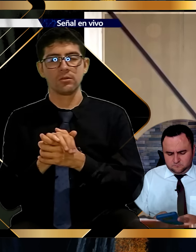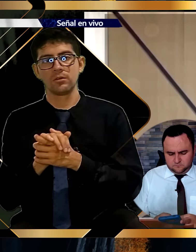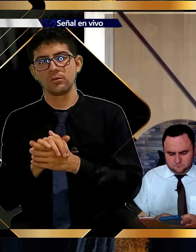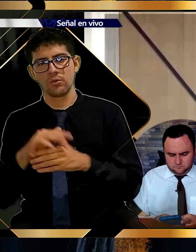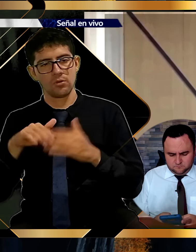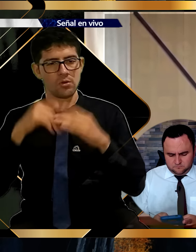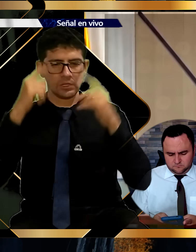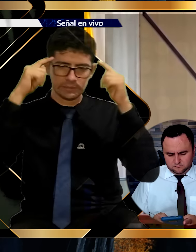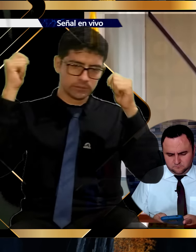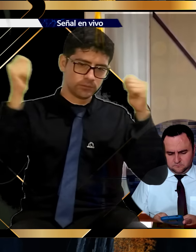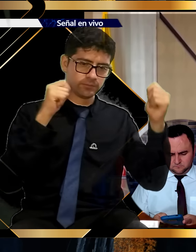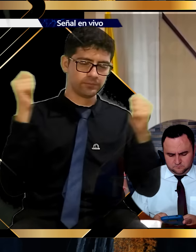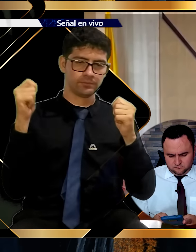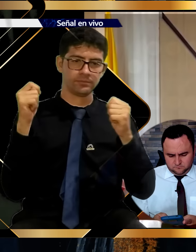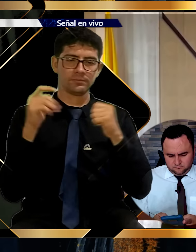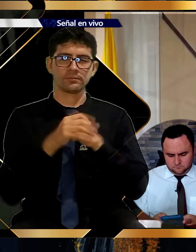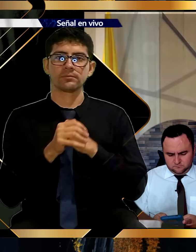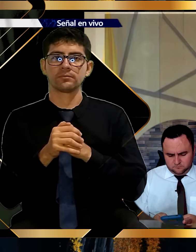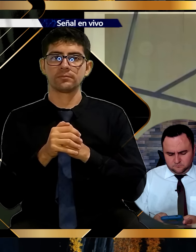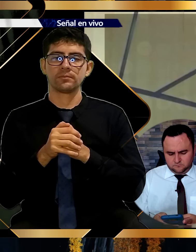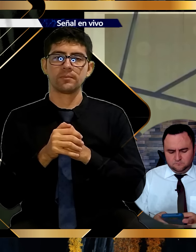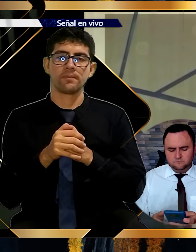El anticristo.